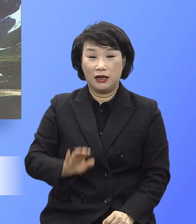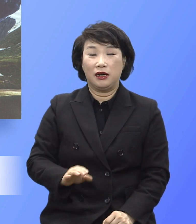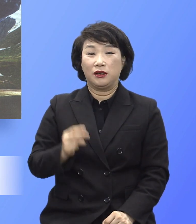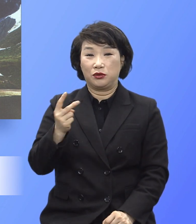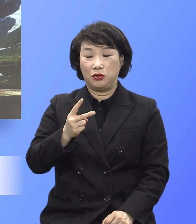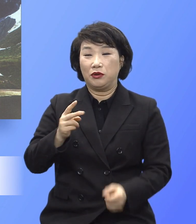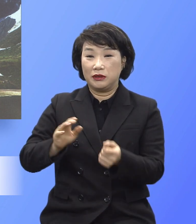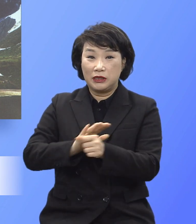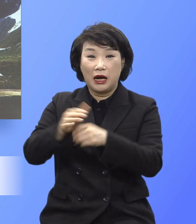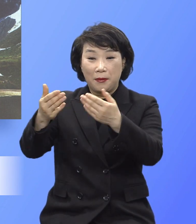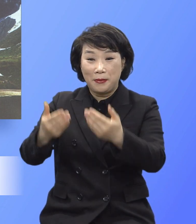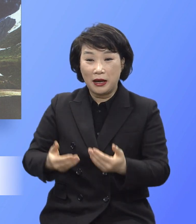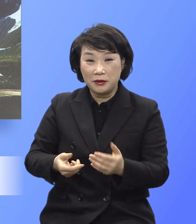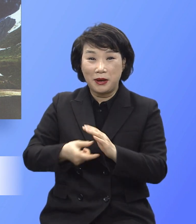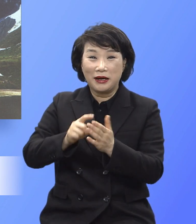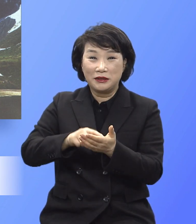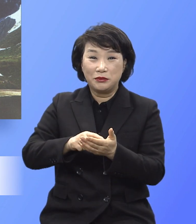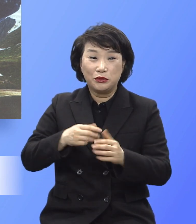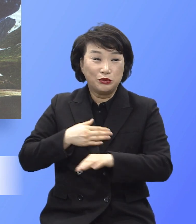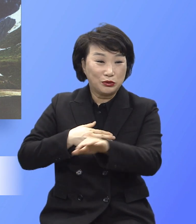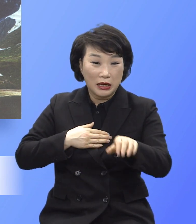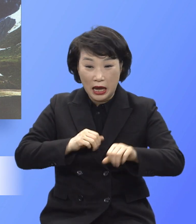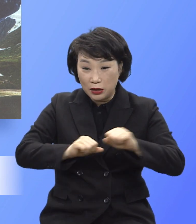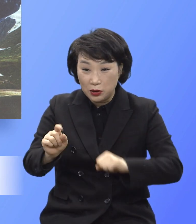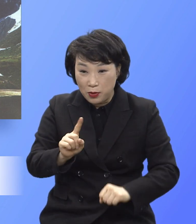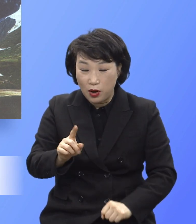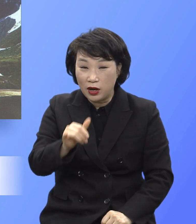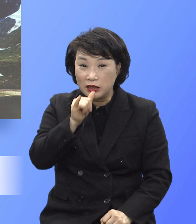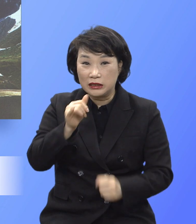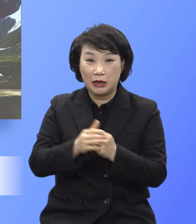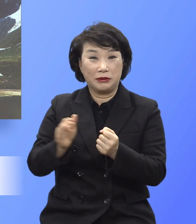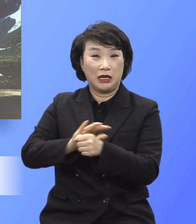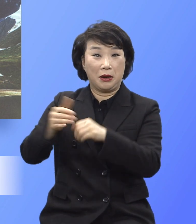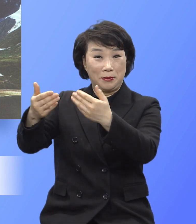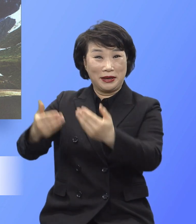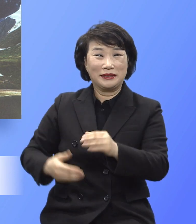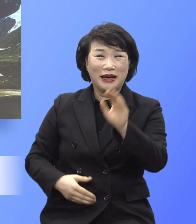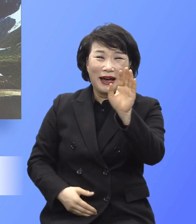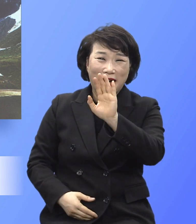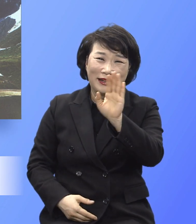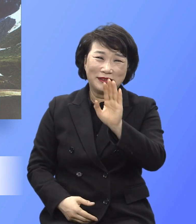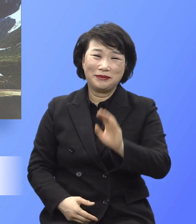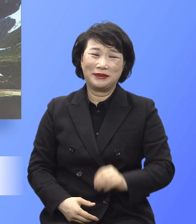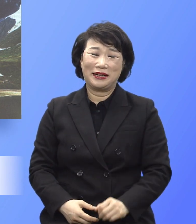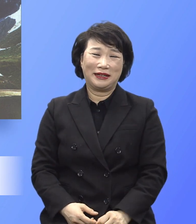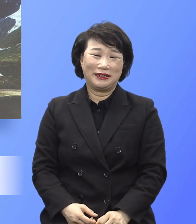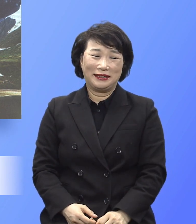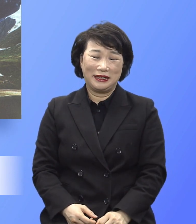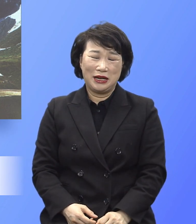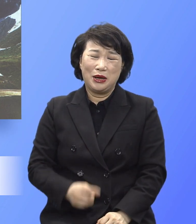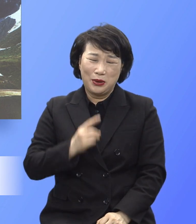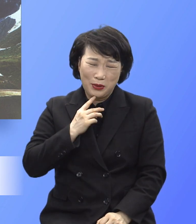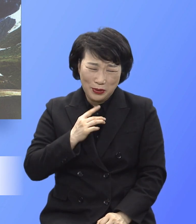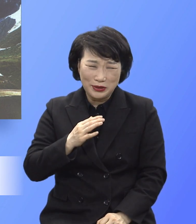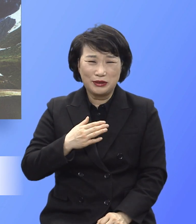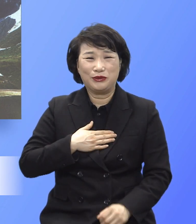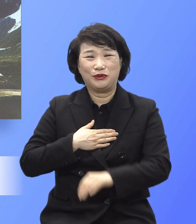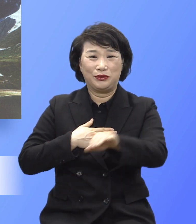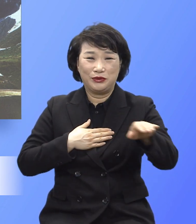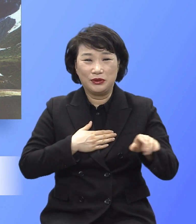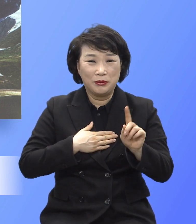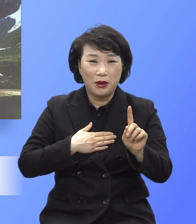그리고 사랑받을 만한 행동을 해서 사랑하는 것이 아니라 오직 죄